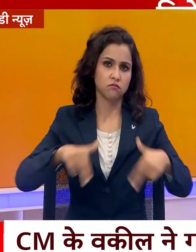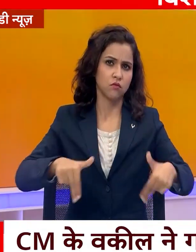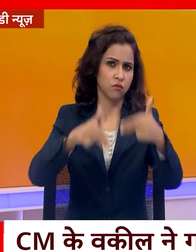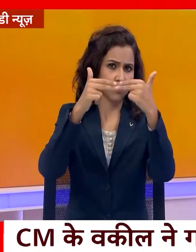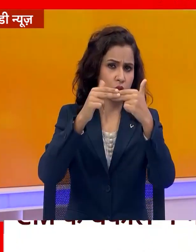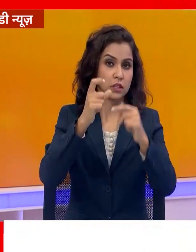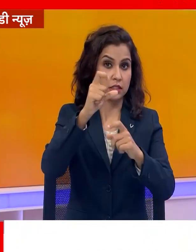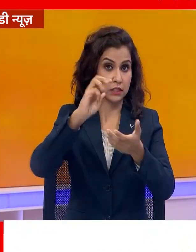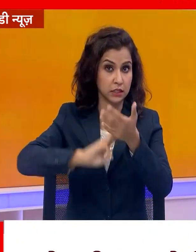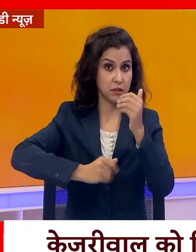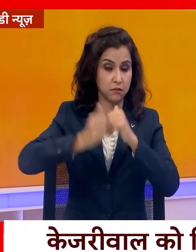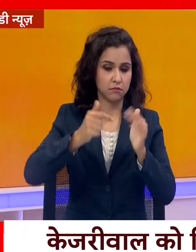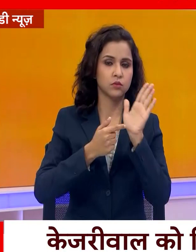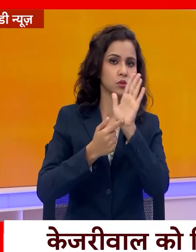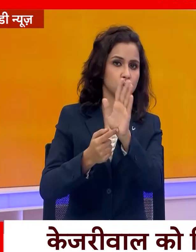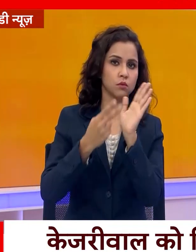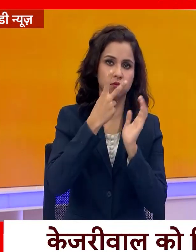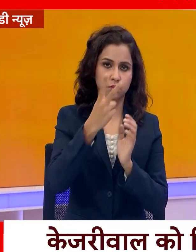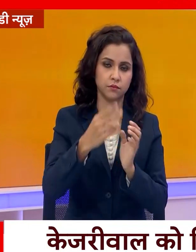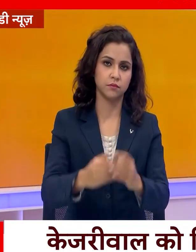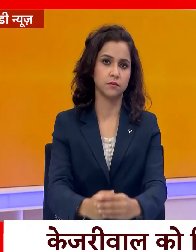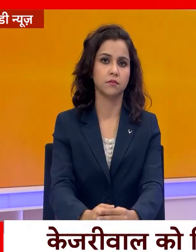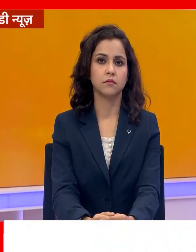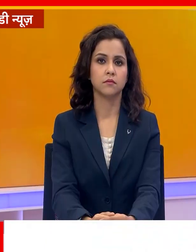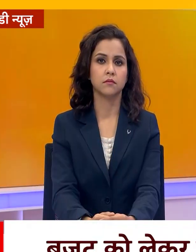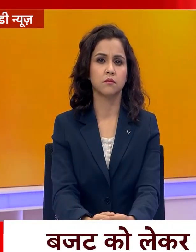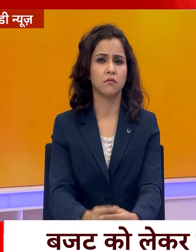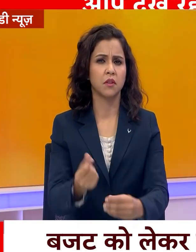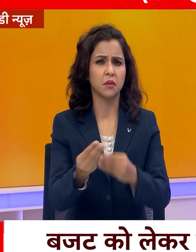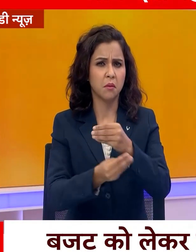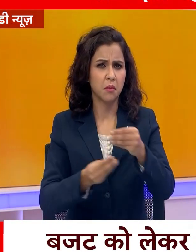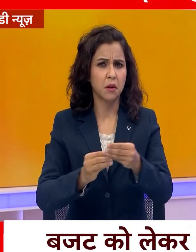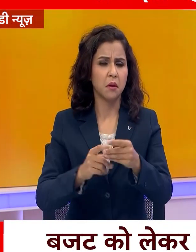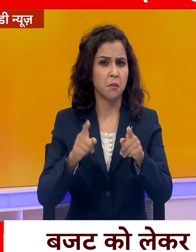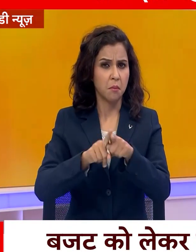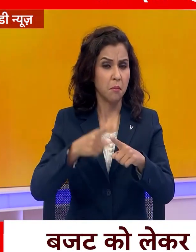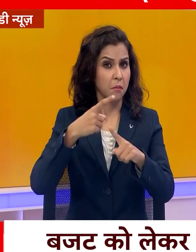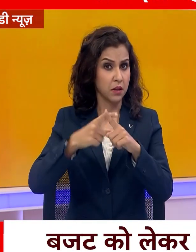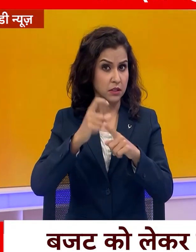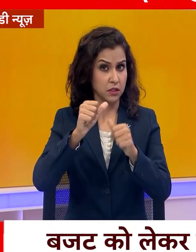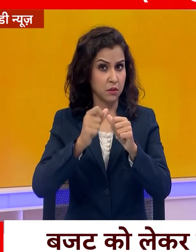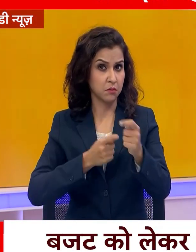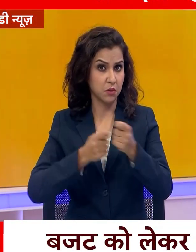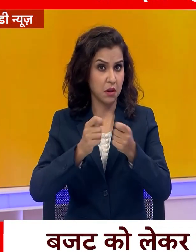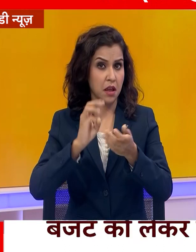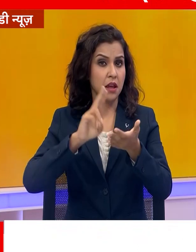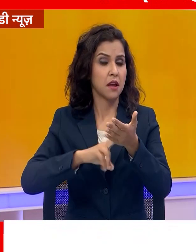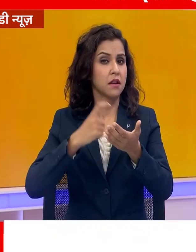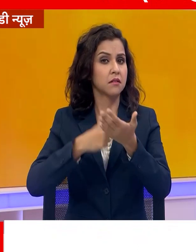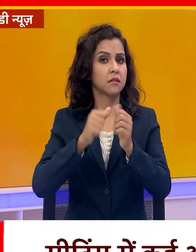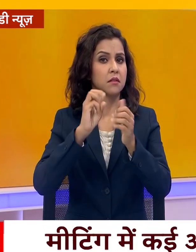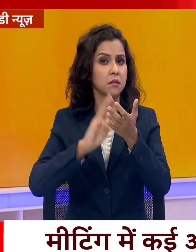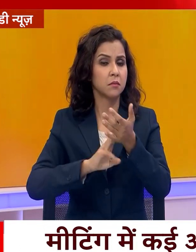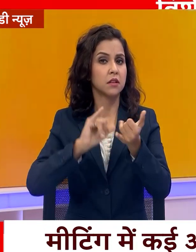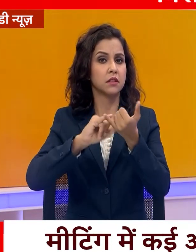केजरीवाल को पेश किया गया था केंद्रीय वित्त एवं कॉरपोरेट मामलों की मंत्री निर्मला सीतारमण